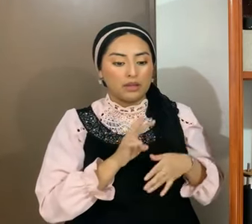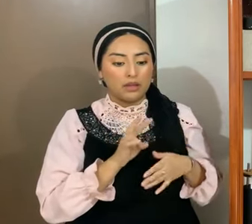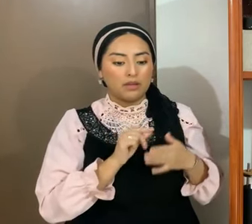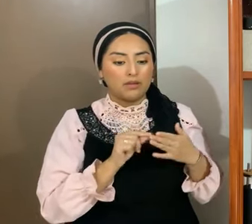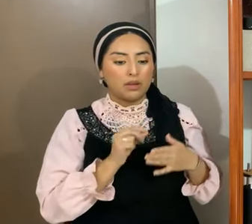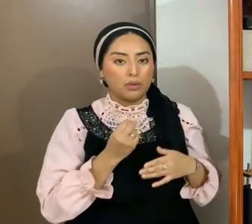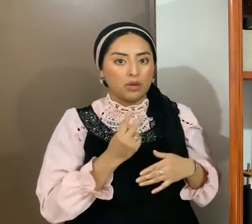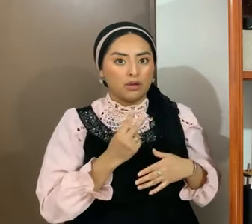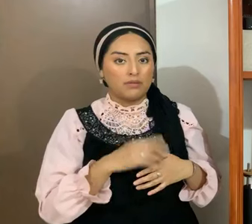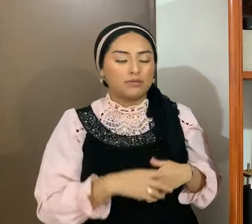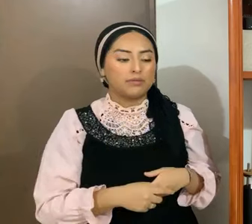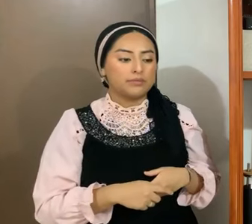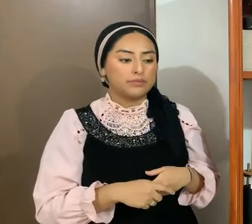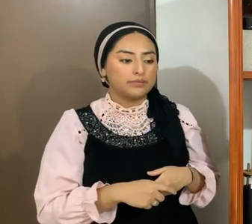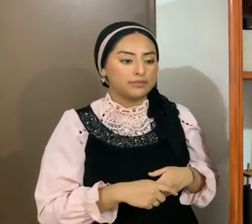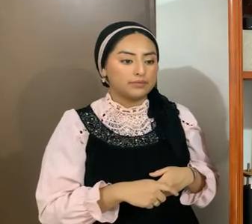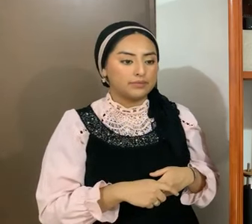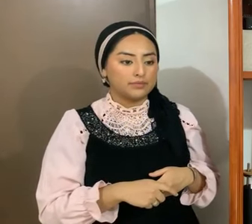verso 12.